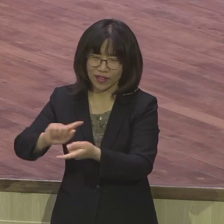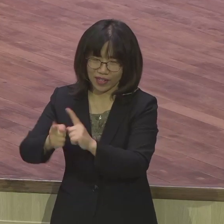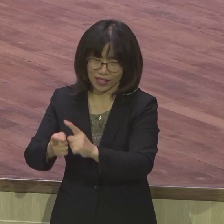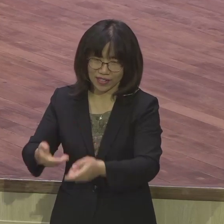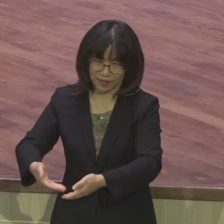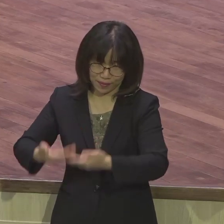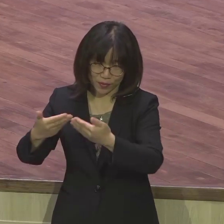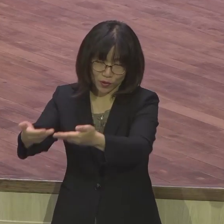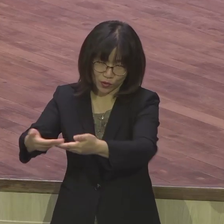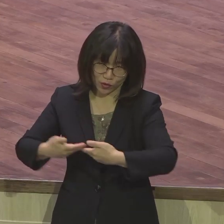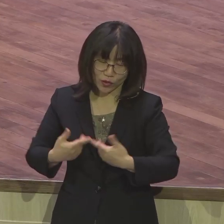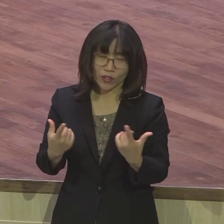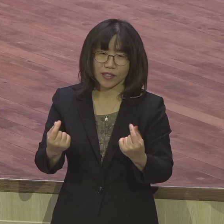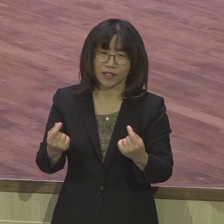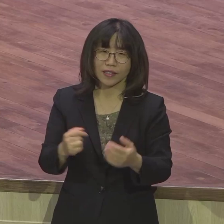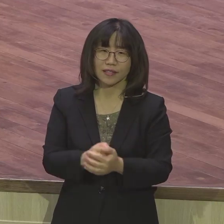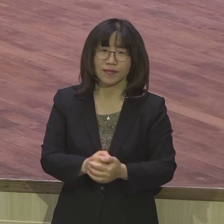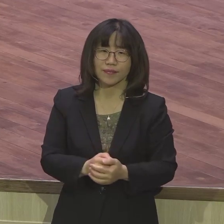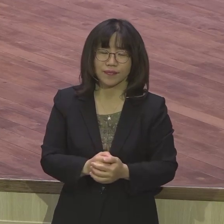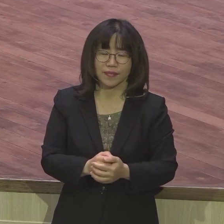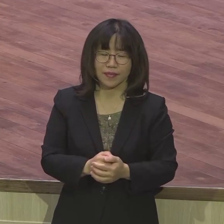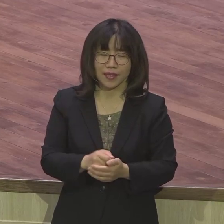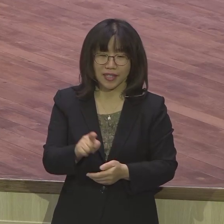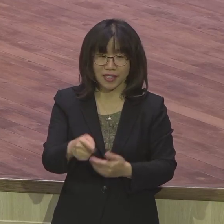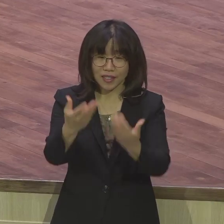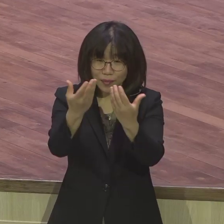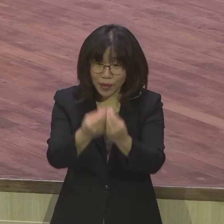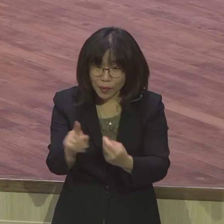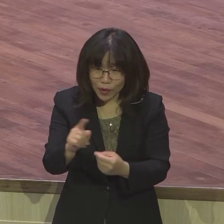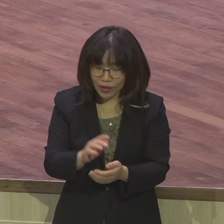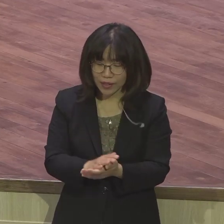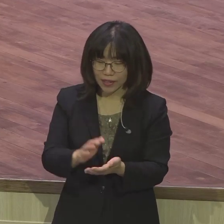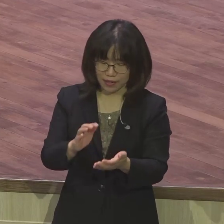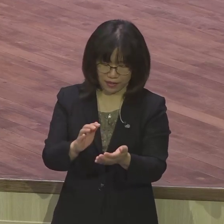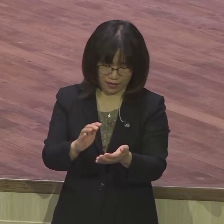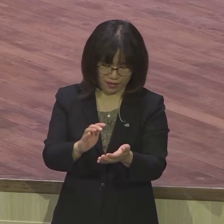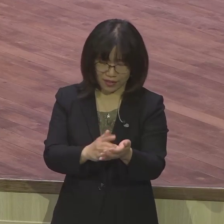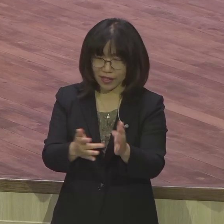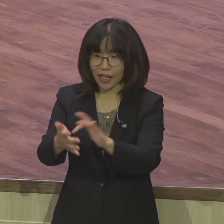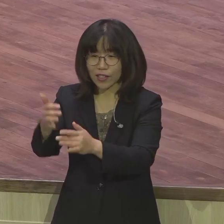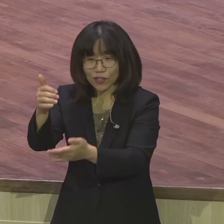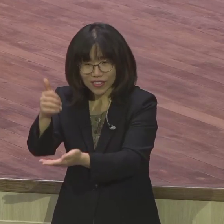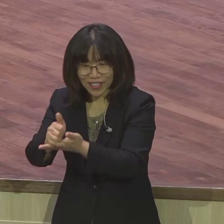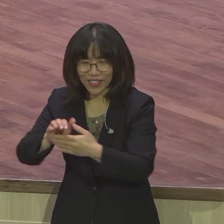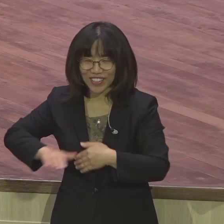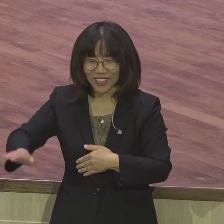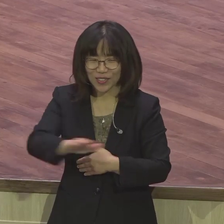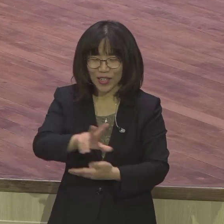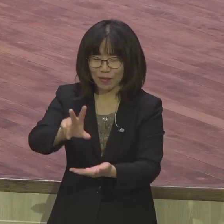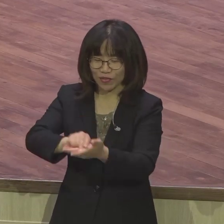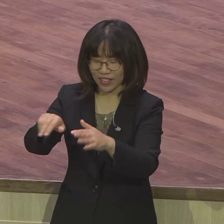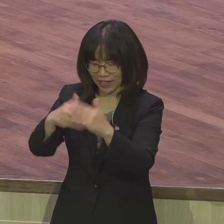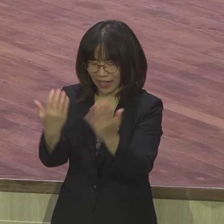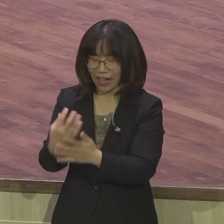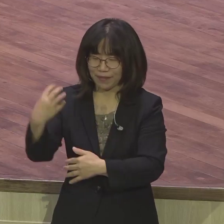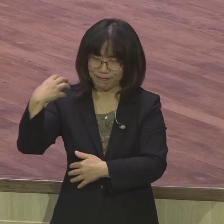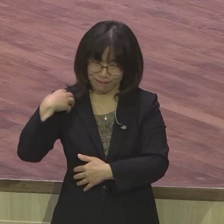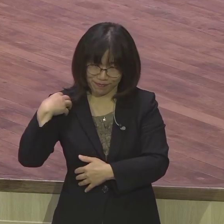6절 말씀처럼 우리 무리의 죄악을 하나님께서 담당시키셨기 때문에 하나님 떠난 모든 문제로부터